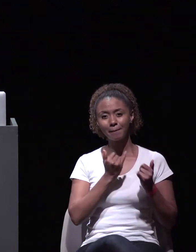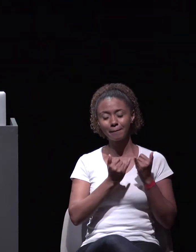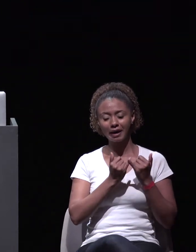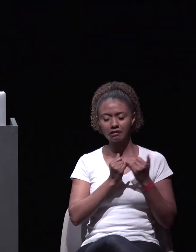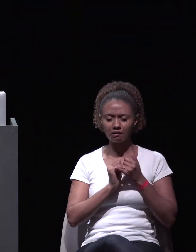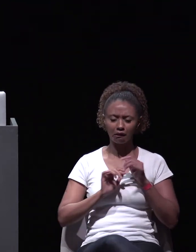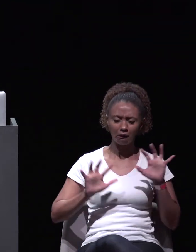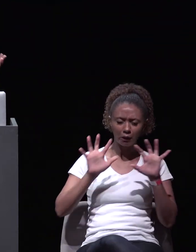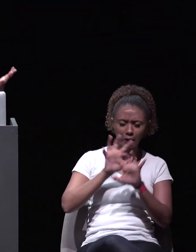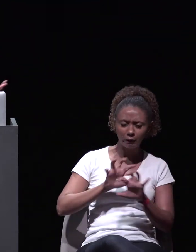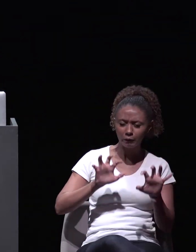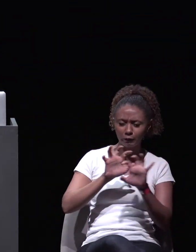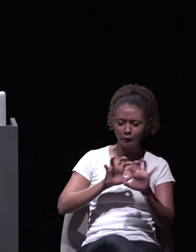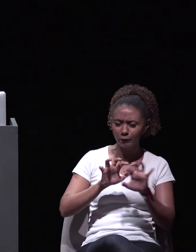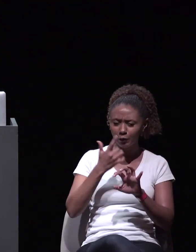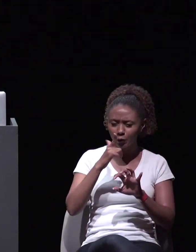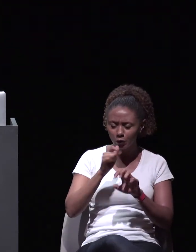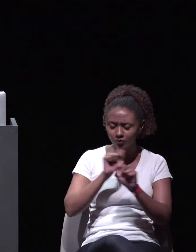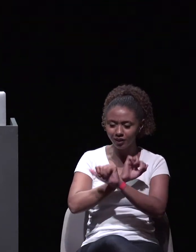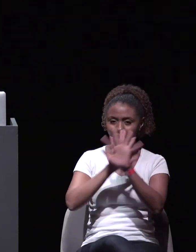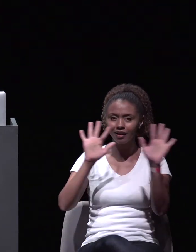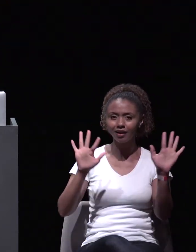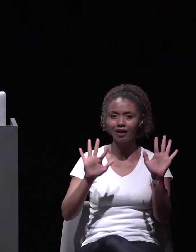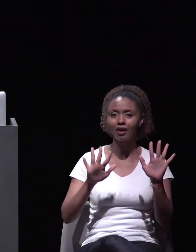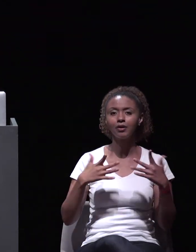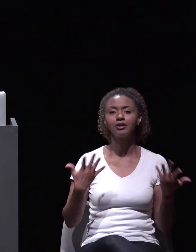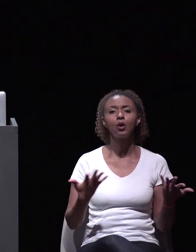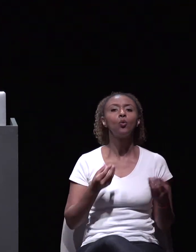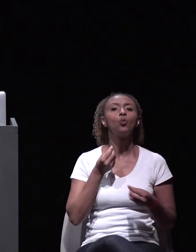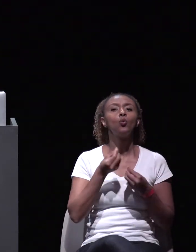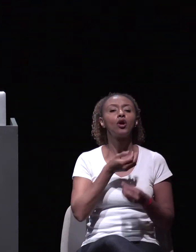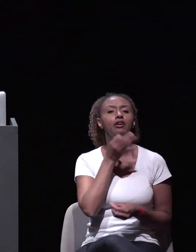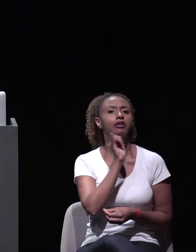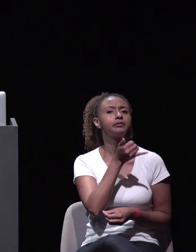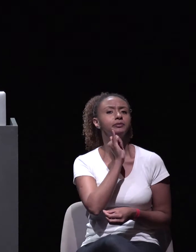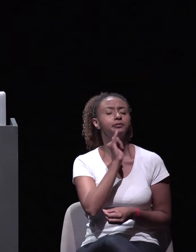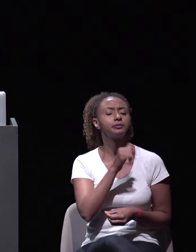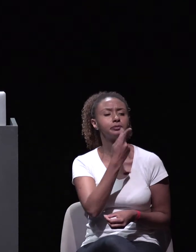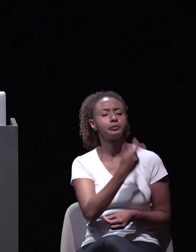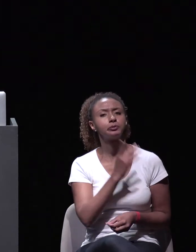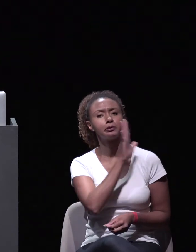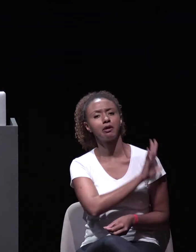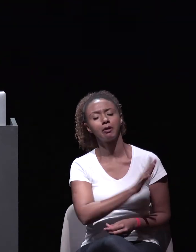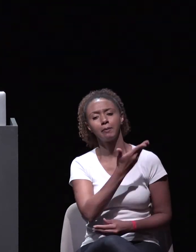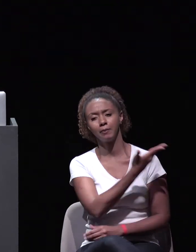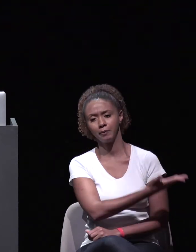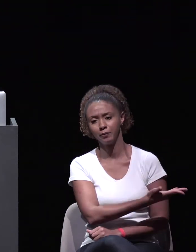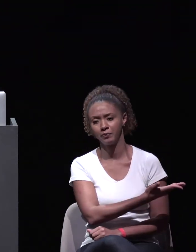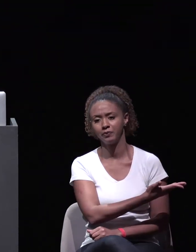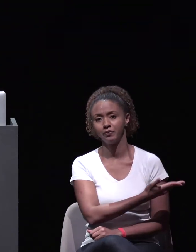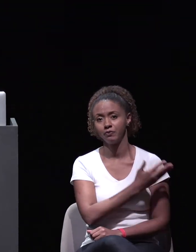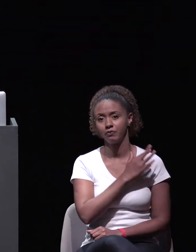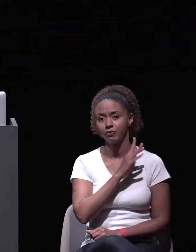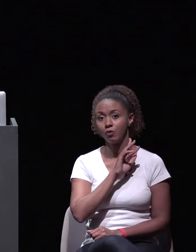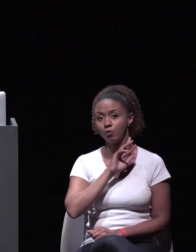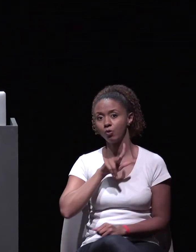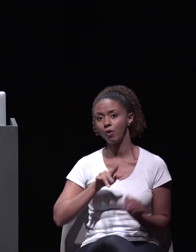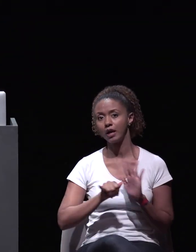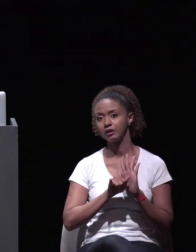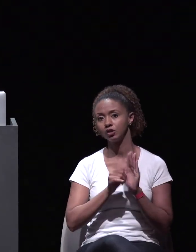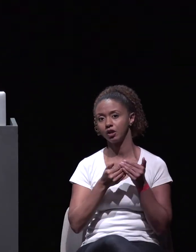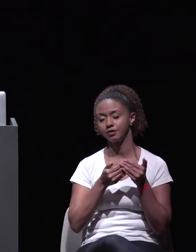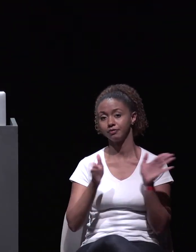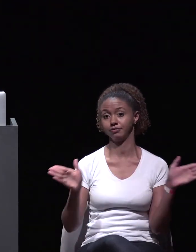é possível fazer sobre este homem, David Hammons, a partir dessa imagem, né? Então, não são identidades que se revelam